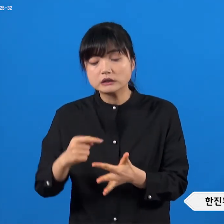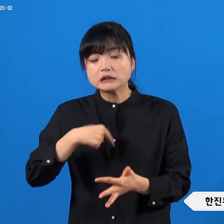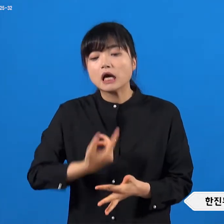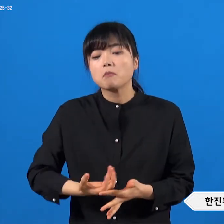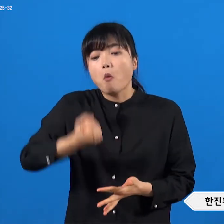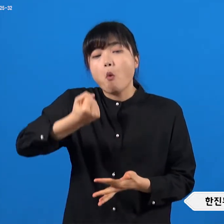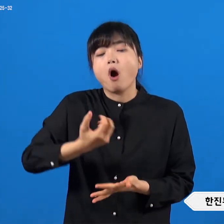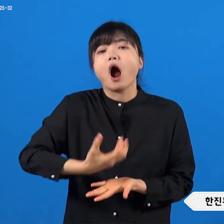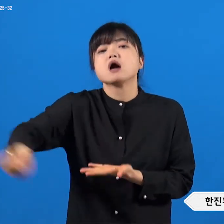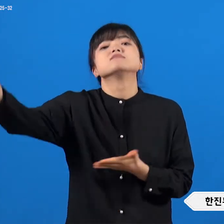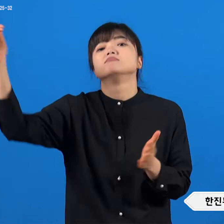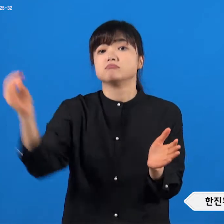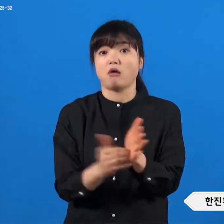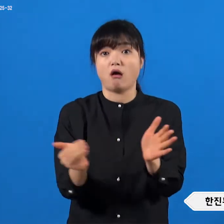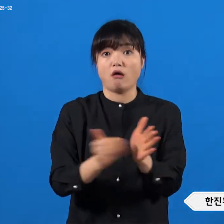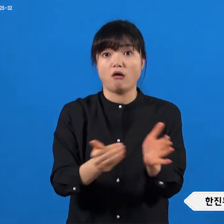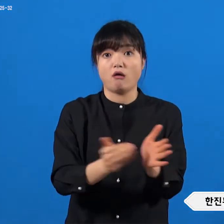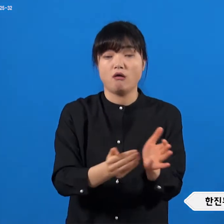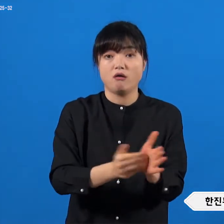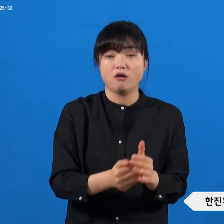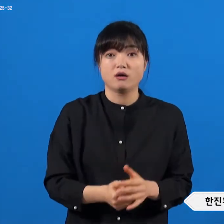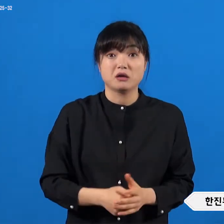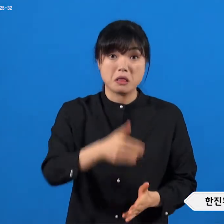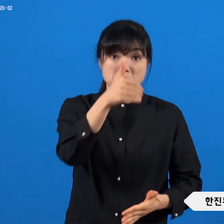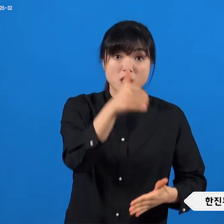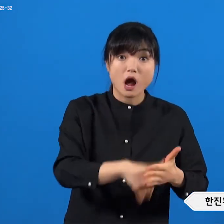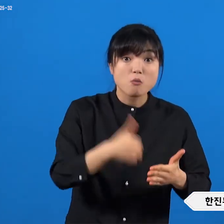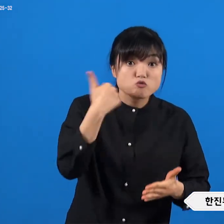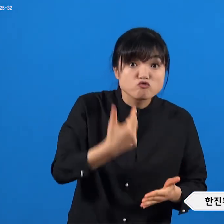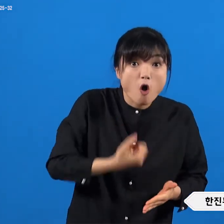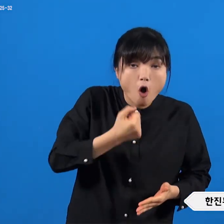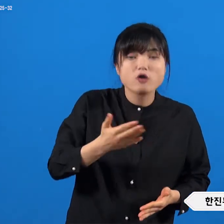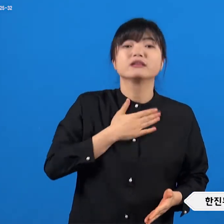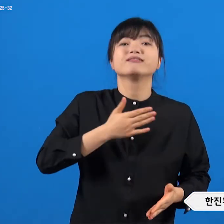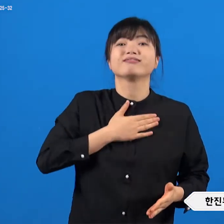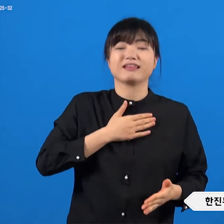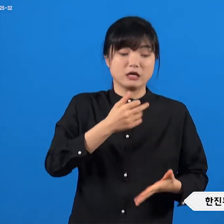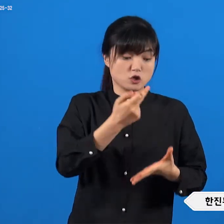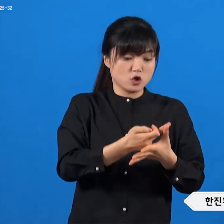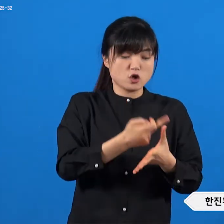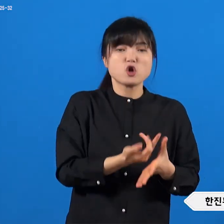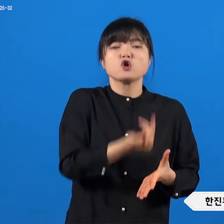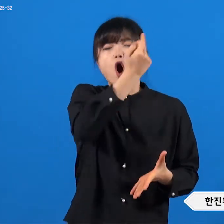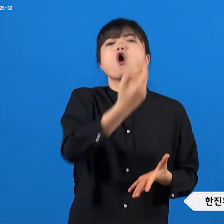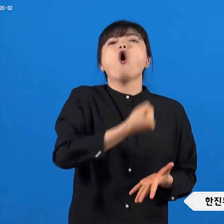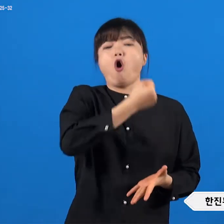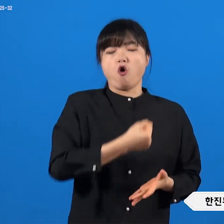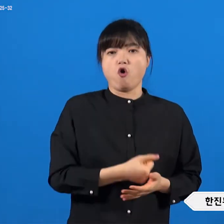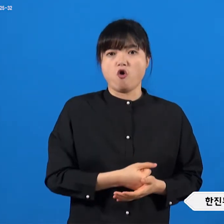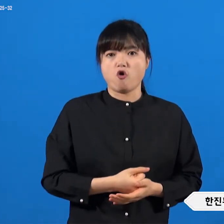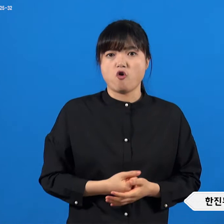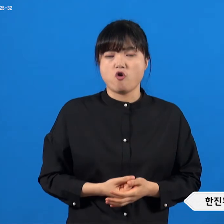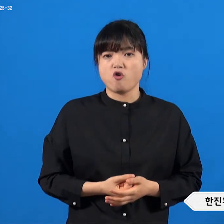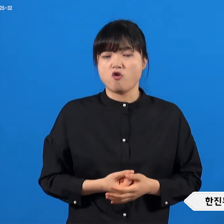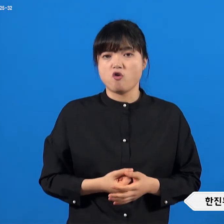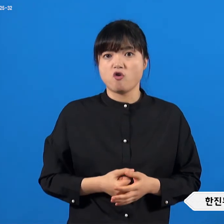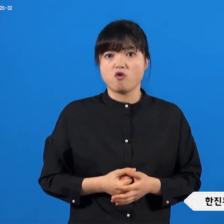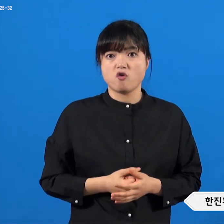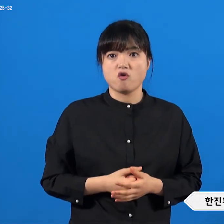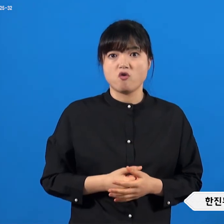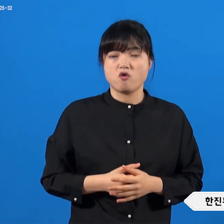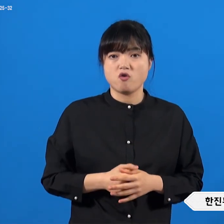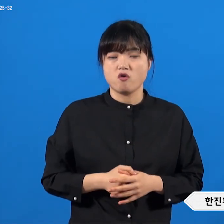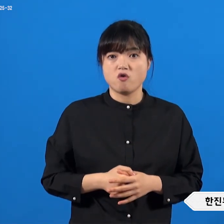자기 몫을 다 받아 챙겨서 갔지요. 이제 집에 남은 재산은 다 이 형